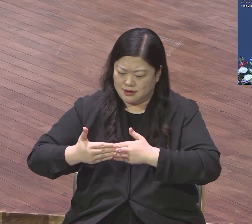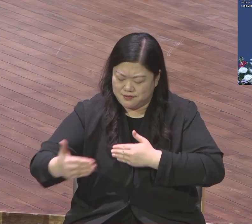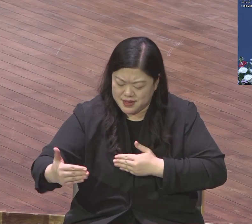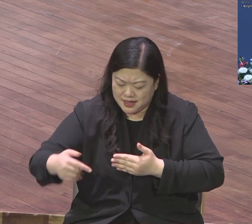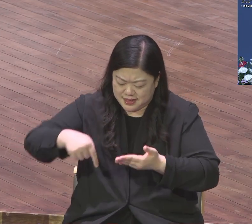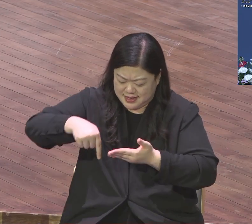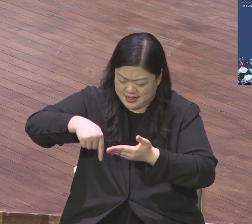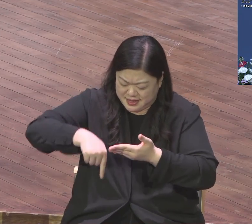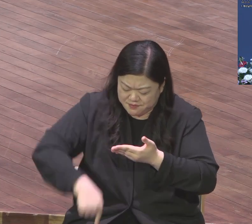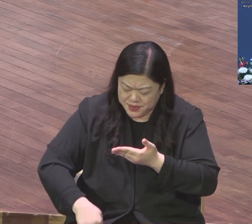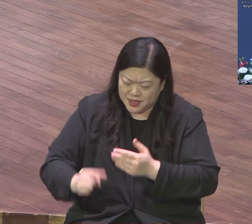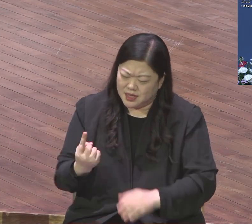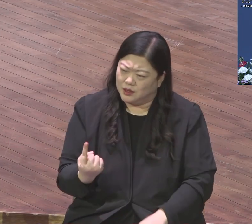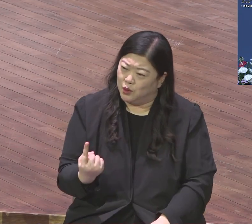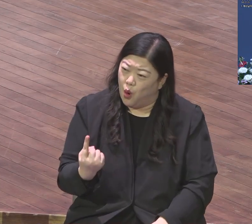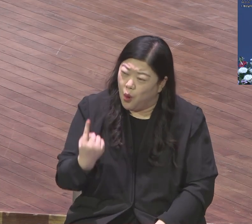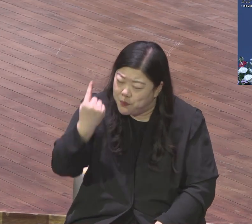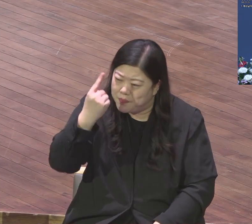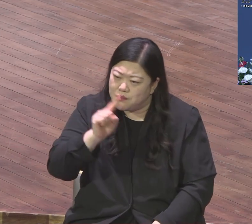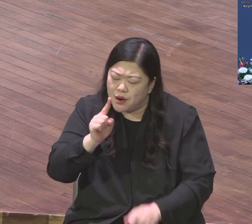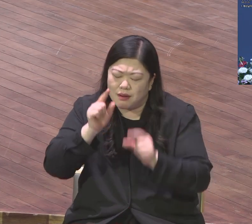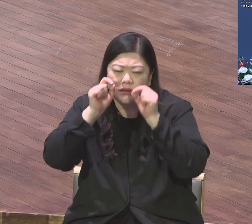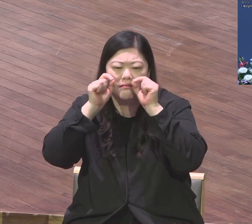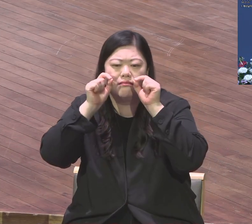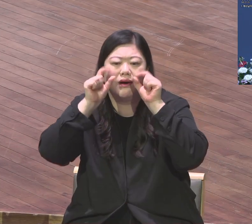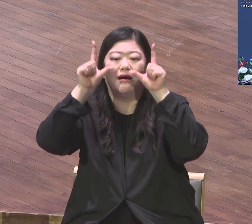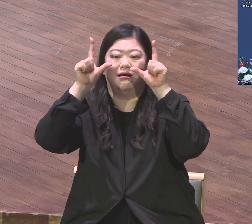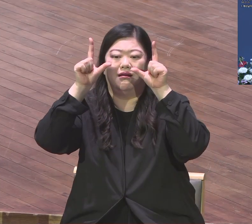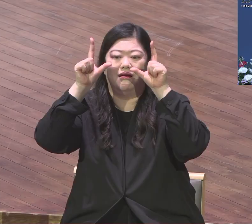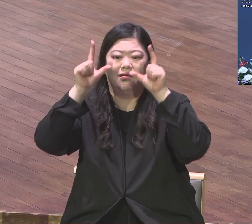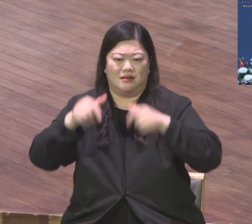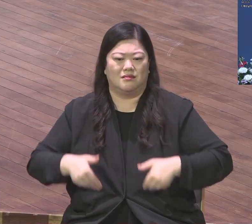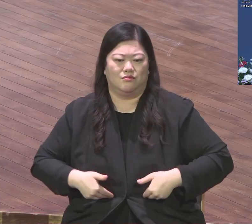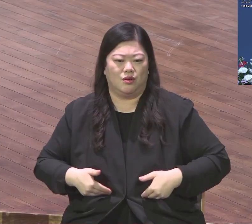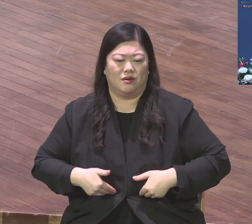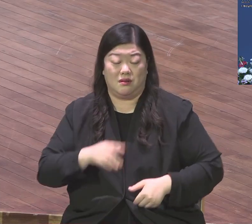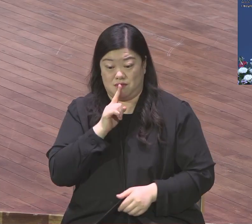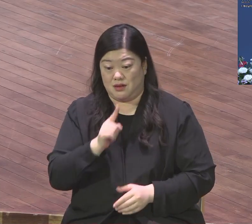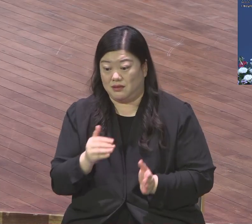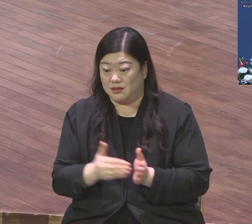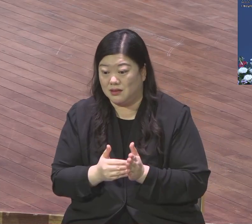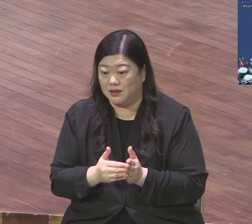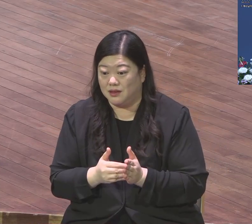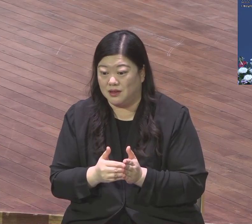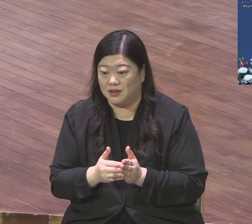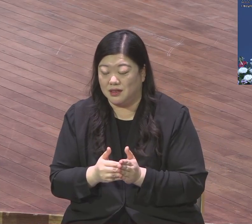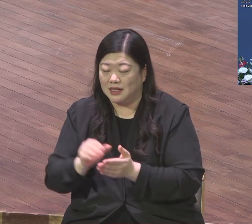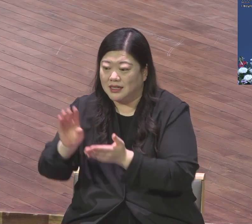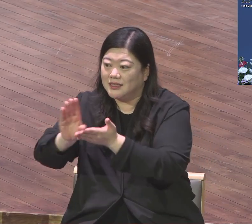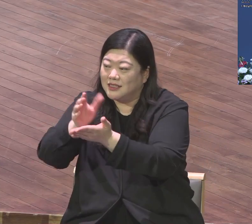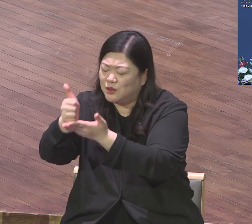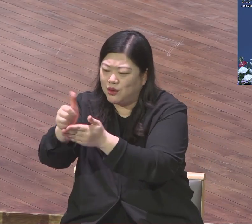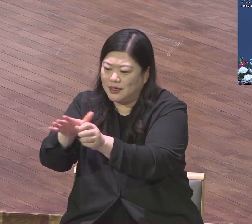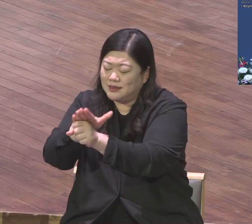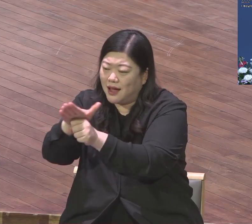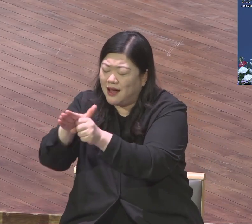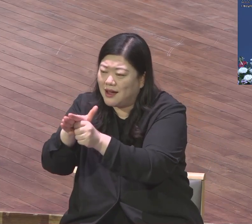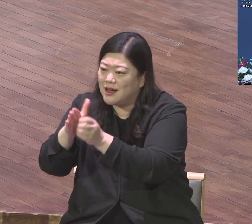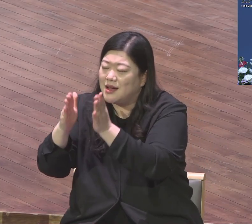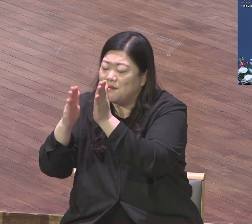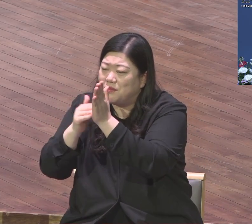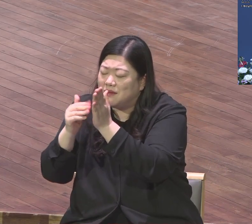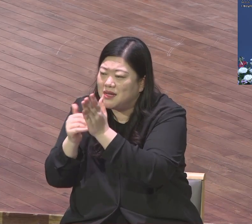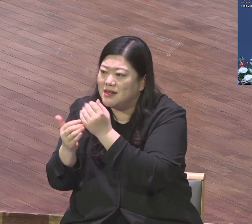어떤지 깨달아, 그래, 깨달아 가라고 강조하고 있어. 그리스도 안에 있는 그 어마어마한 비밀들